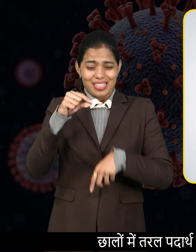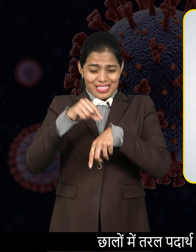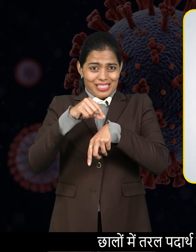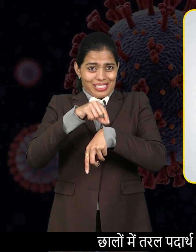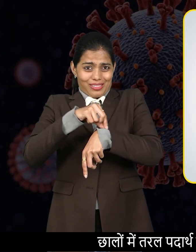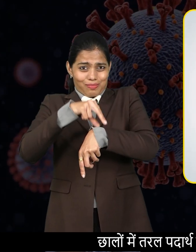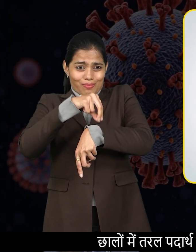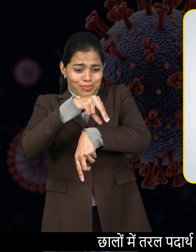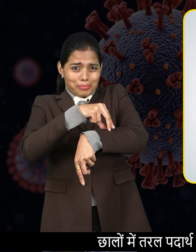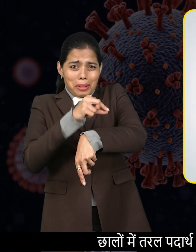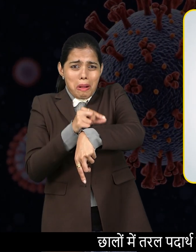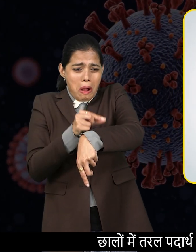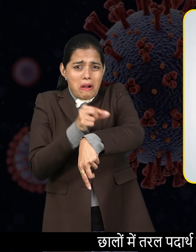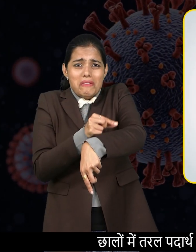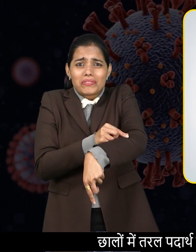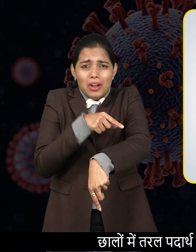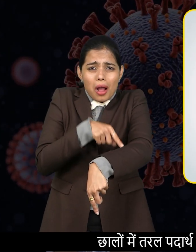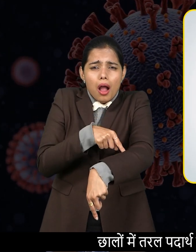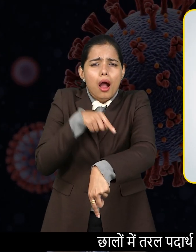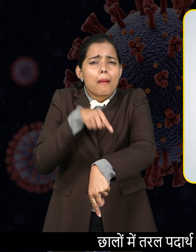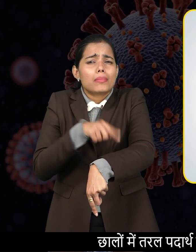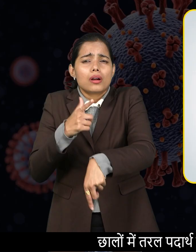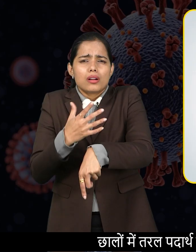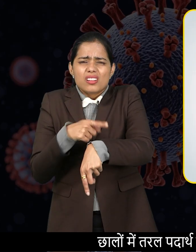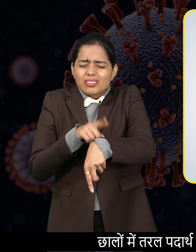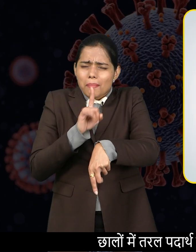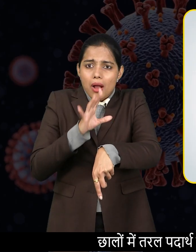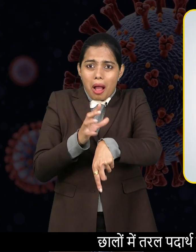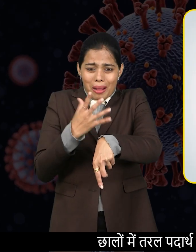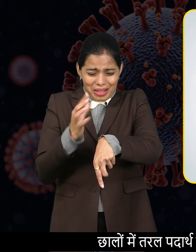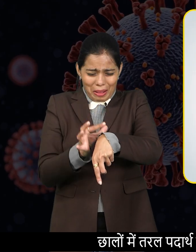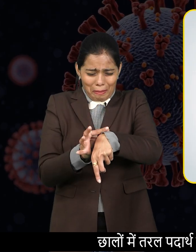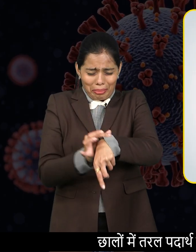छालों में तरल पदार्थ होता है जो बाद में सूखकर निशान बन जाते हैं।